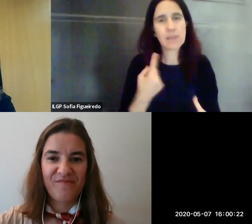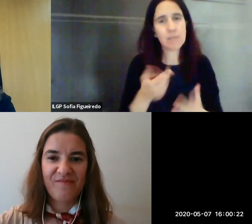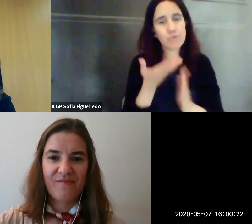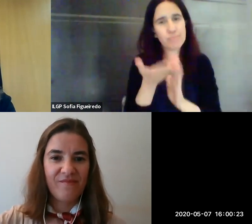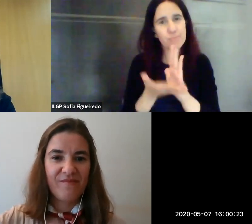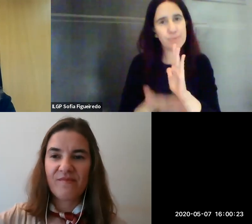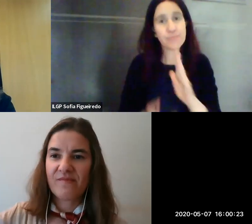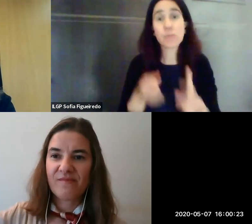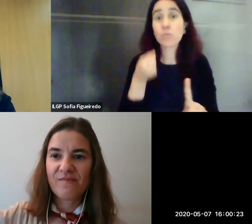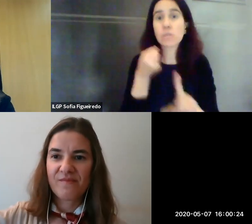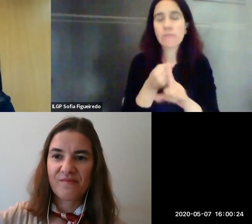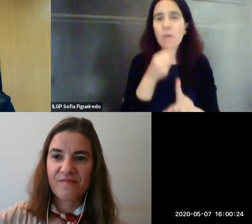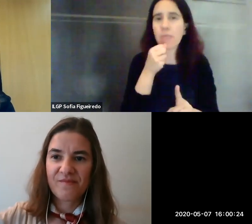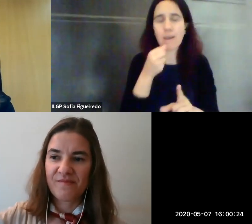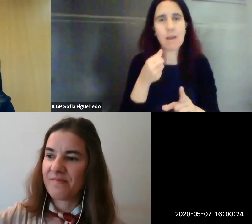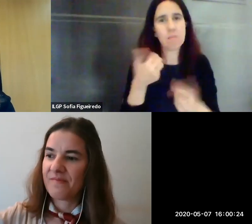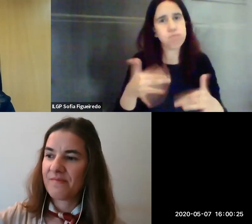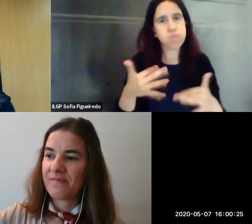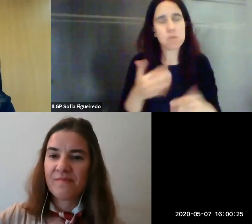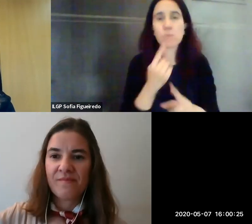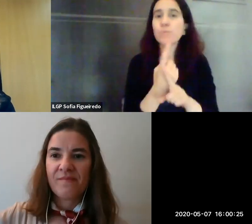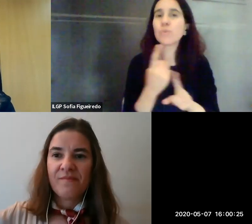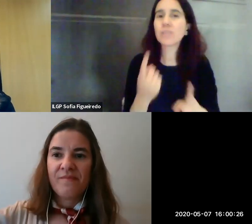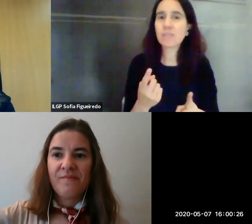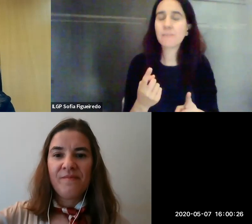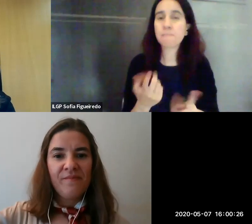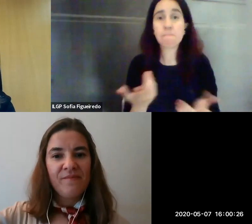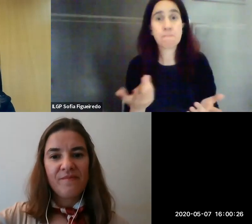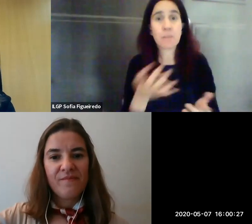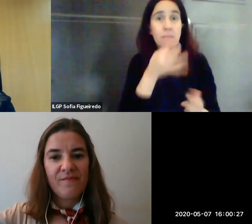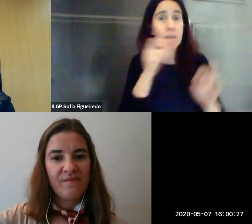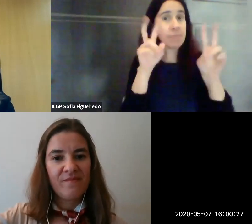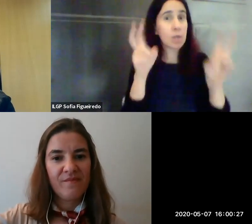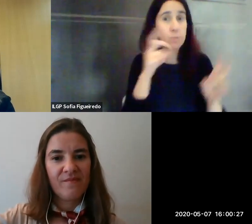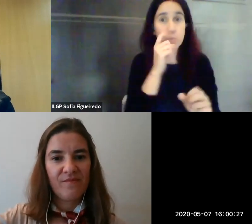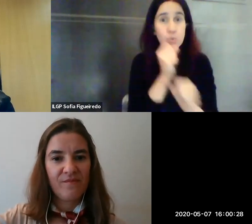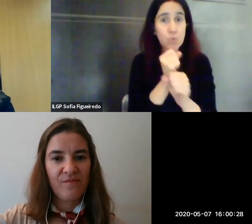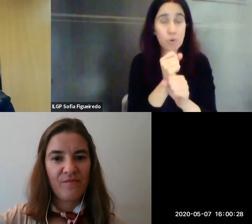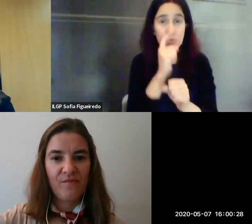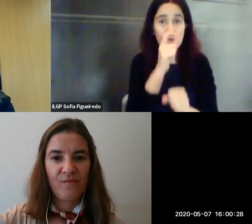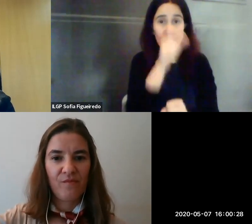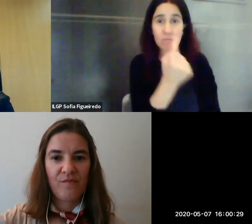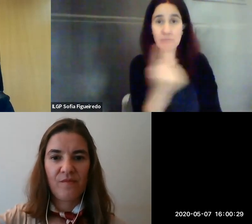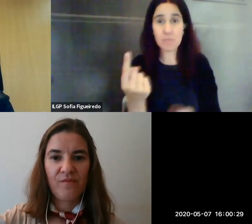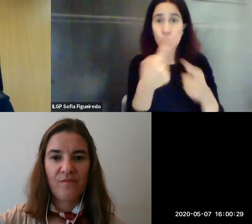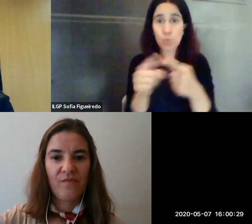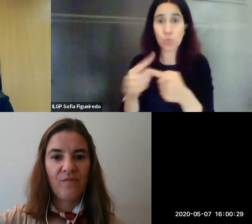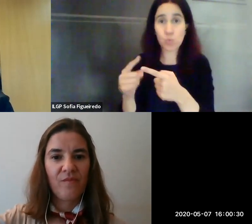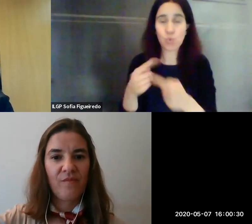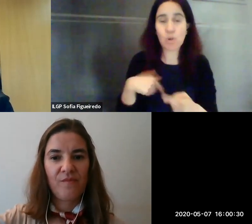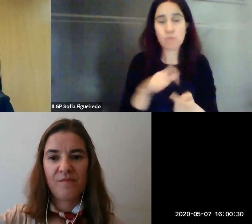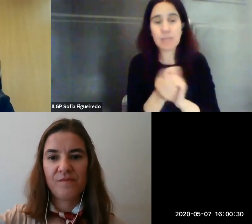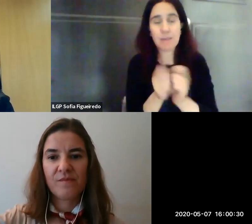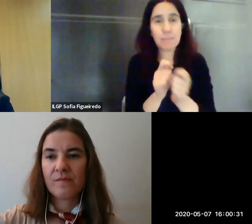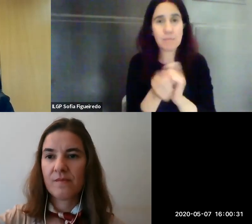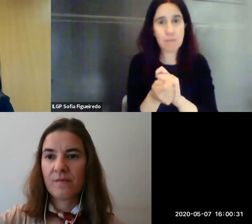desafio é sempre grande, porque estamos a falar de pessoas e as pessoas são diferentes e nós temos que nos adaptar e temos